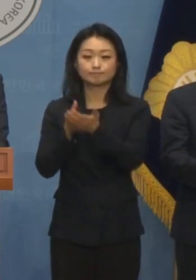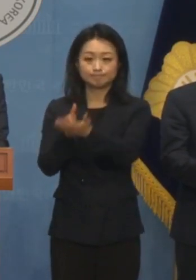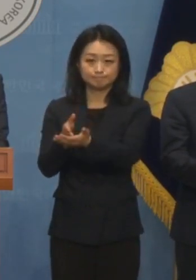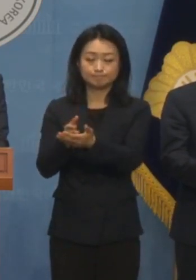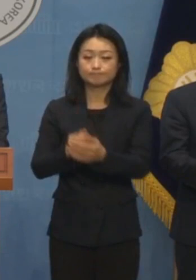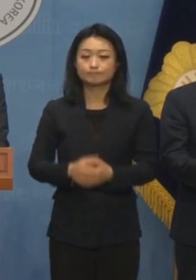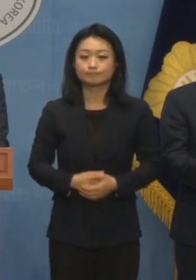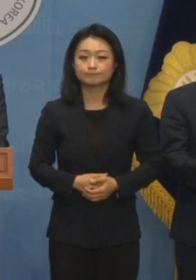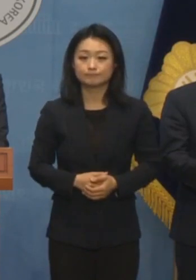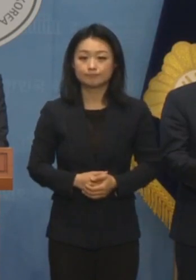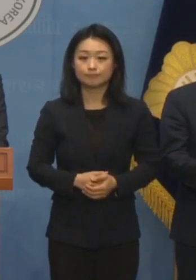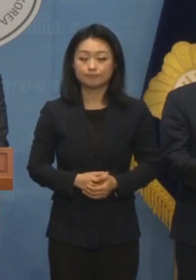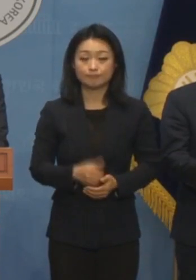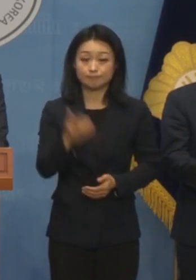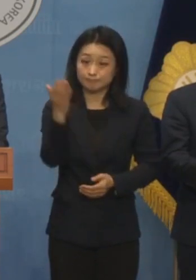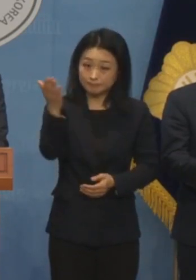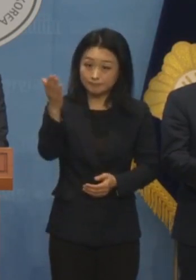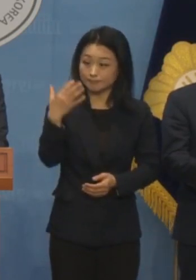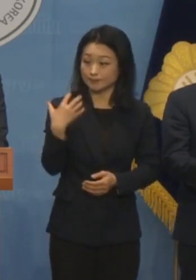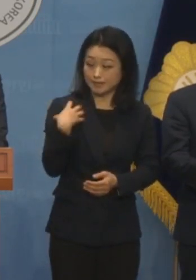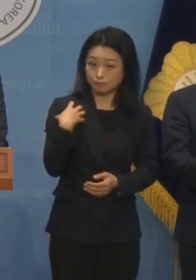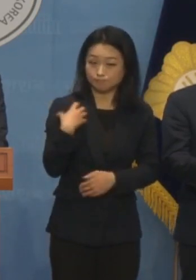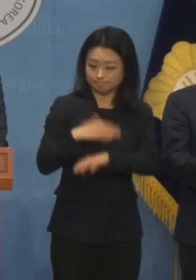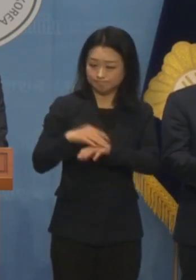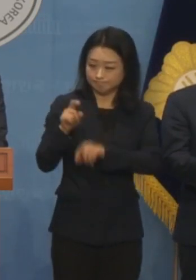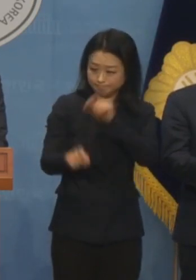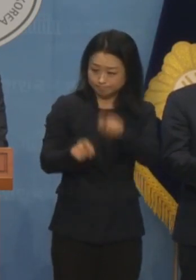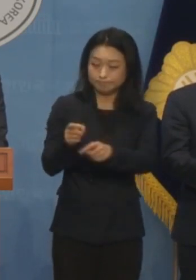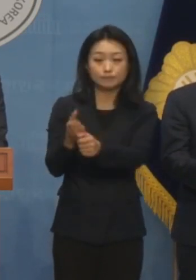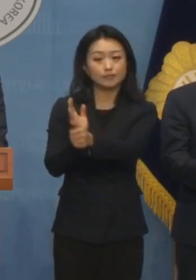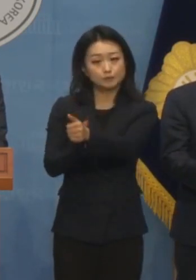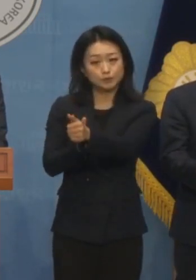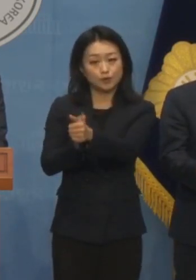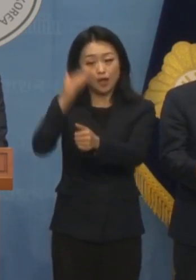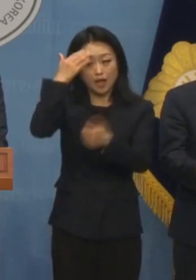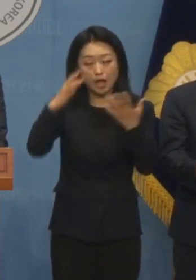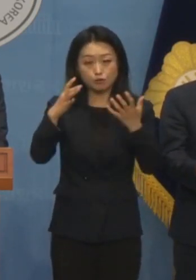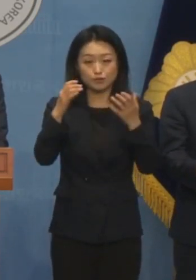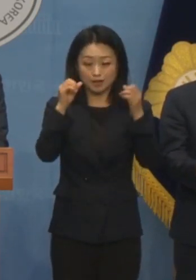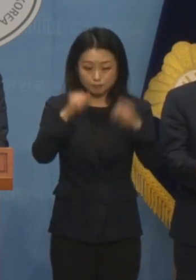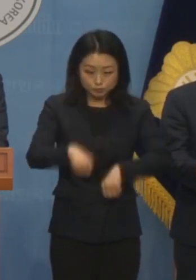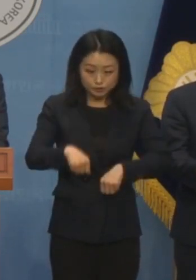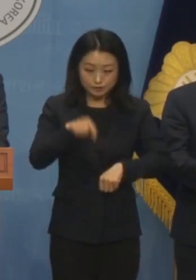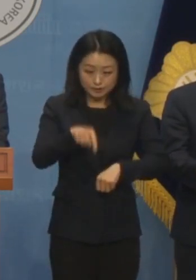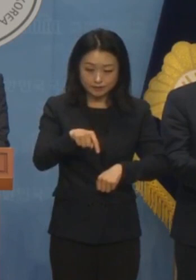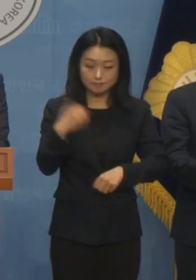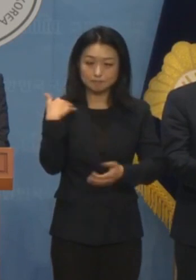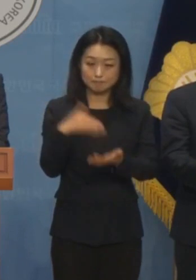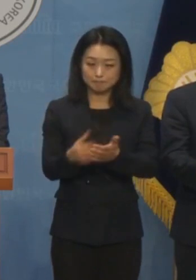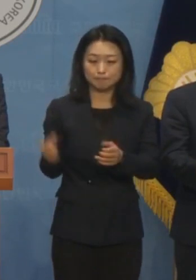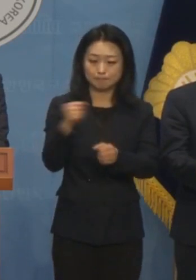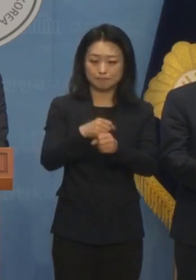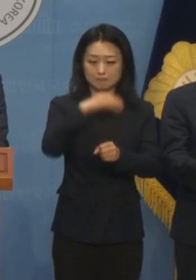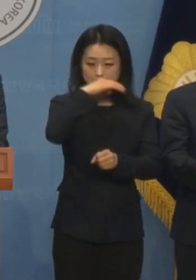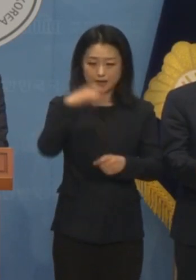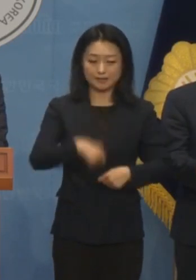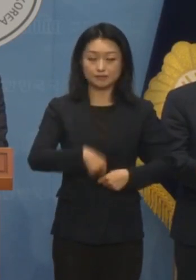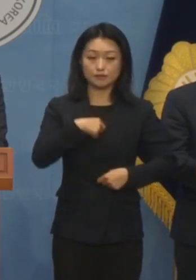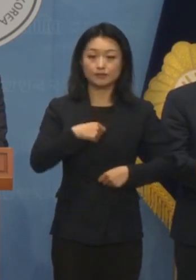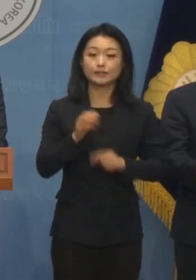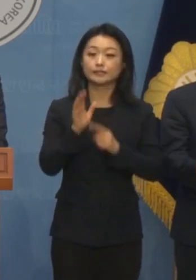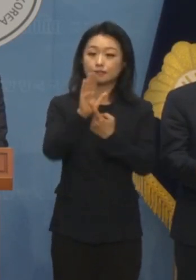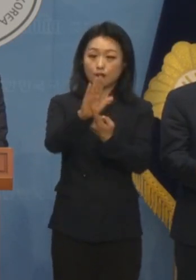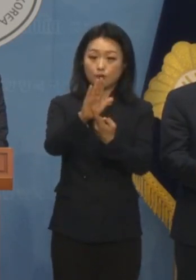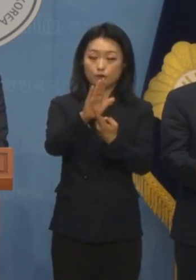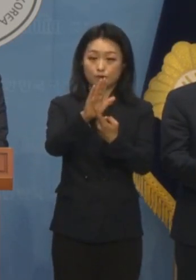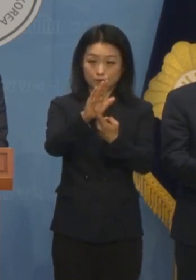촉구합니다. 공수처가 당연한 책무를 잘 이행함으로써 대한민국의 무너진 정의를 세우고 국민의 신뢰를 얻는 기관으로